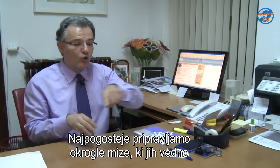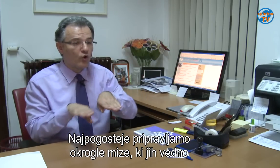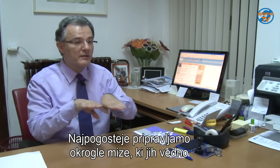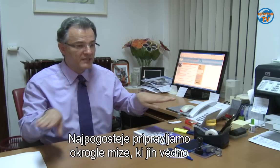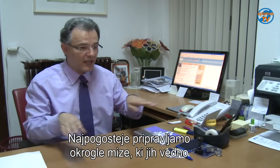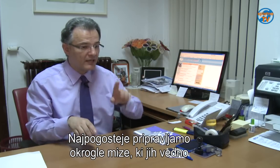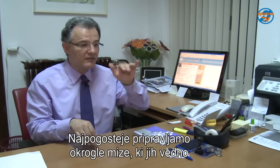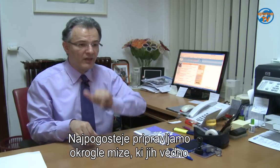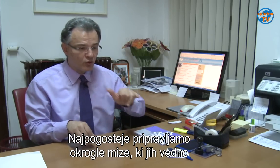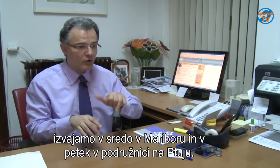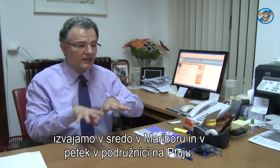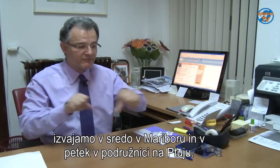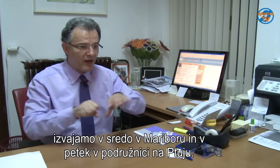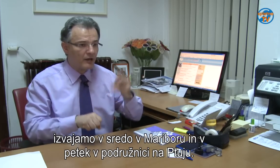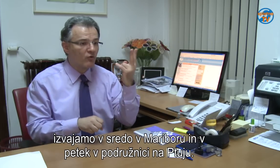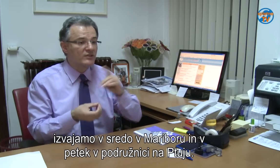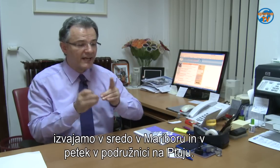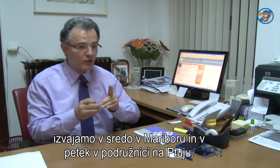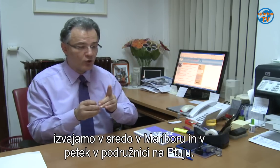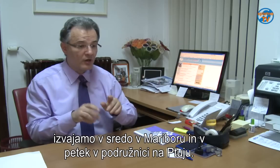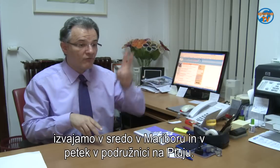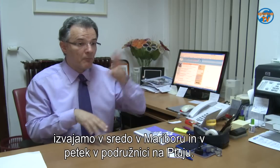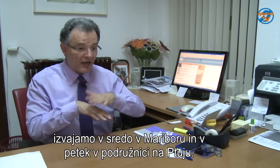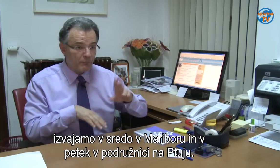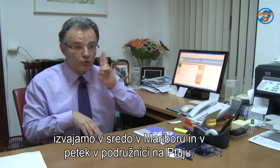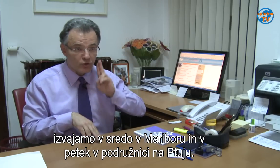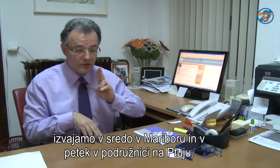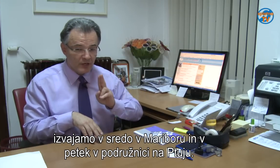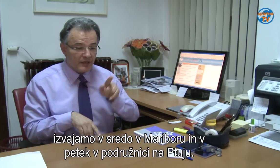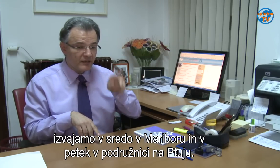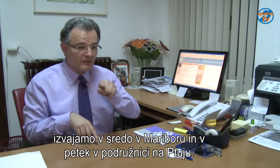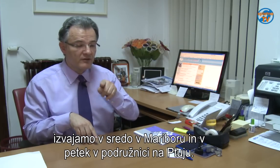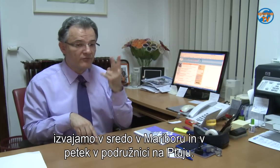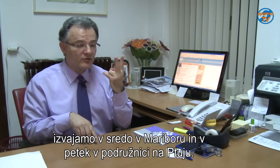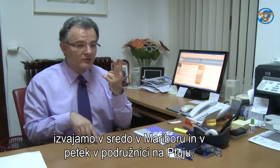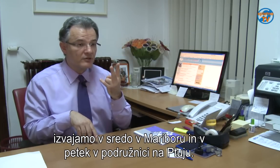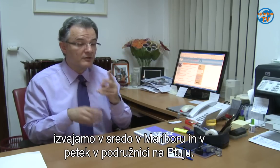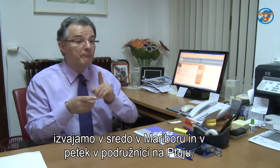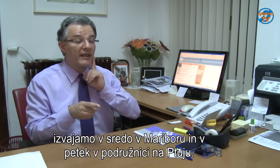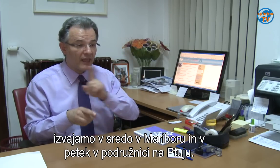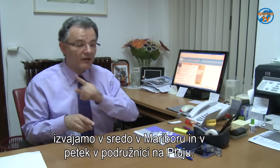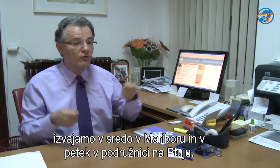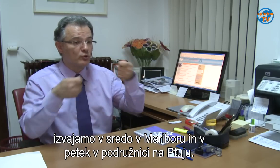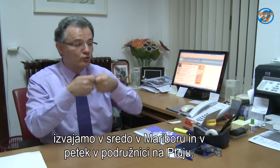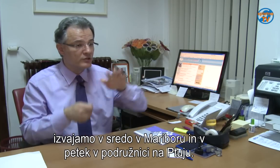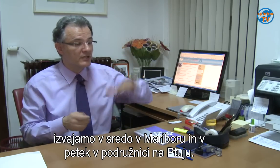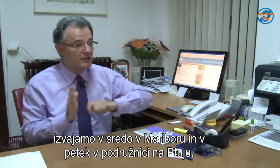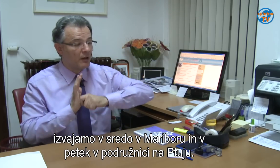okrogle mize, ki jih vedno izvajamo v sredo v Mariboru in v petek v podružnici na